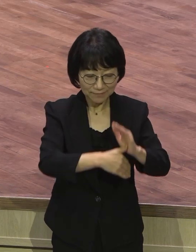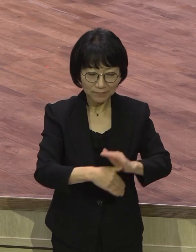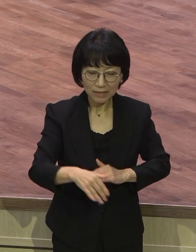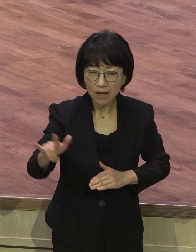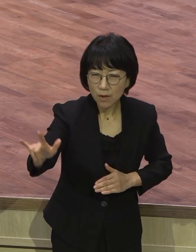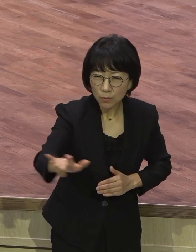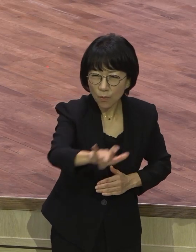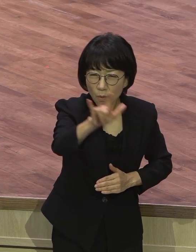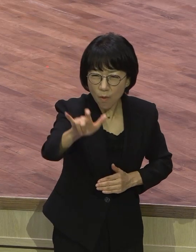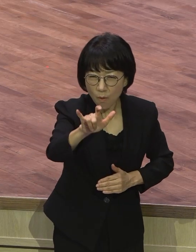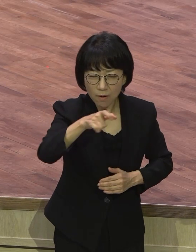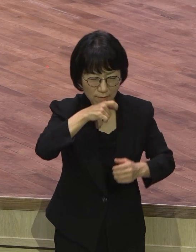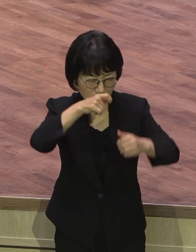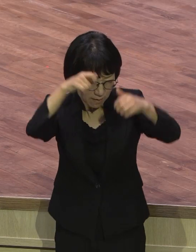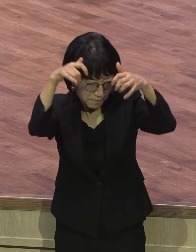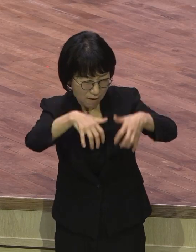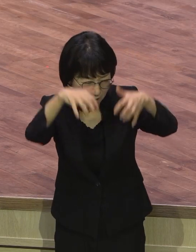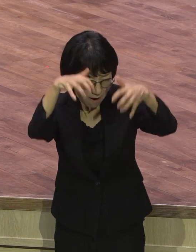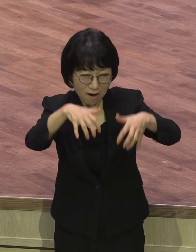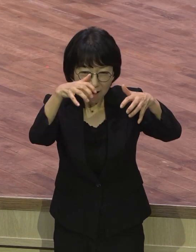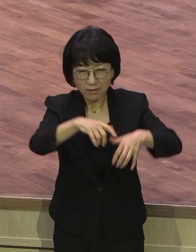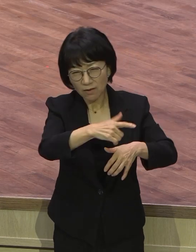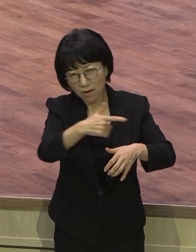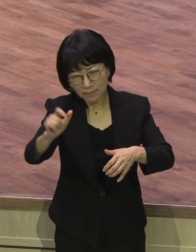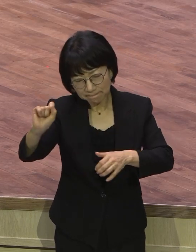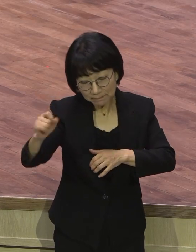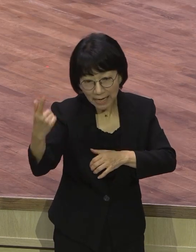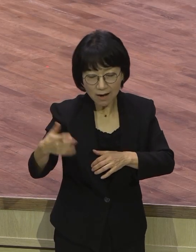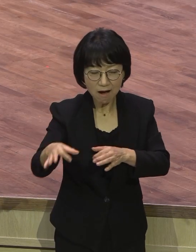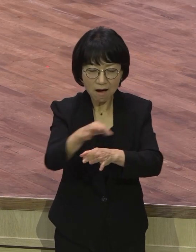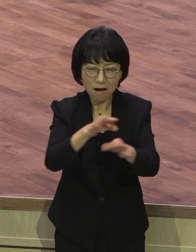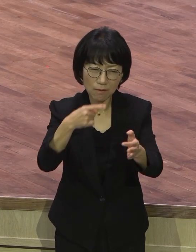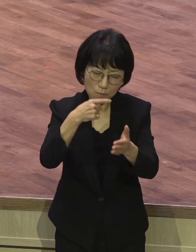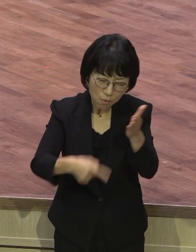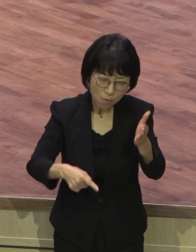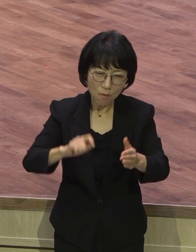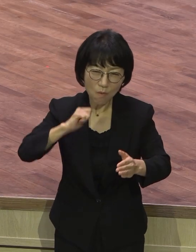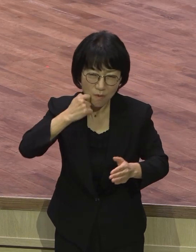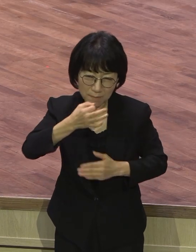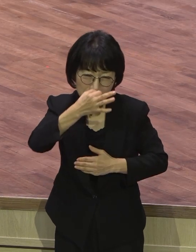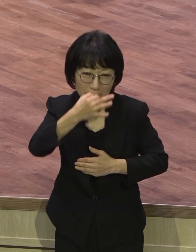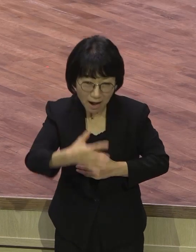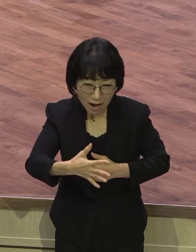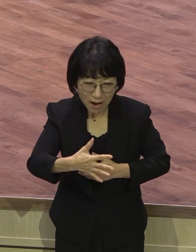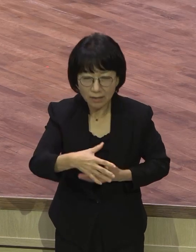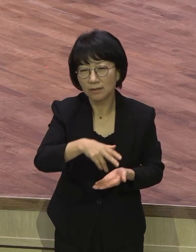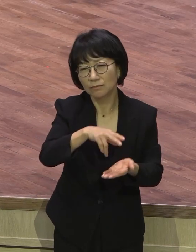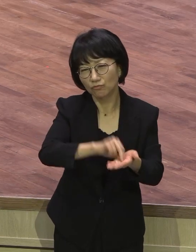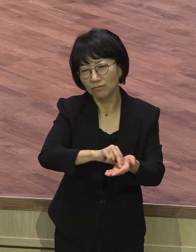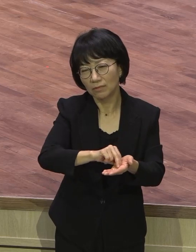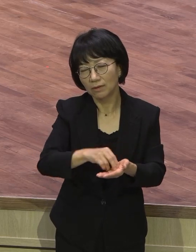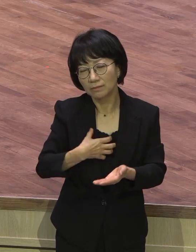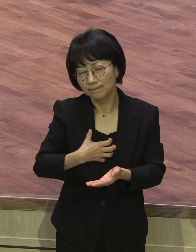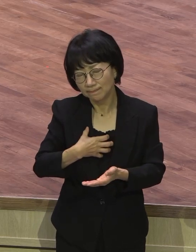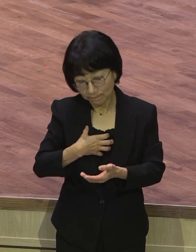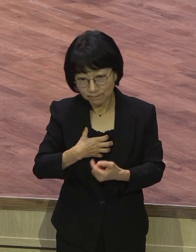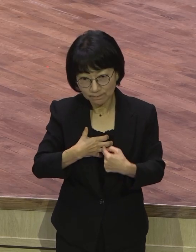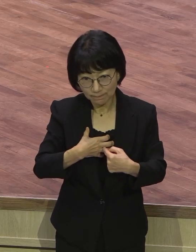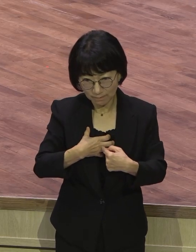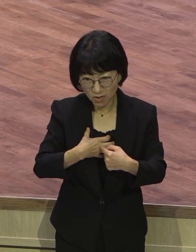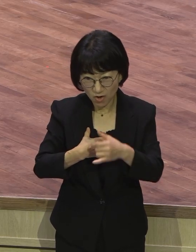자연재해 그로 인해 가지고 오는 경제적인 어려움 다양한 이런 지금 공격이 지금